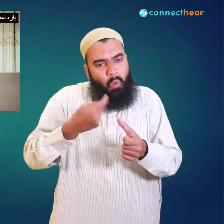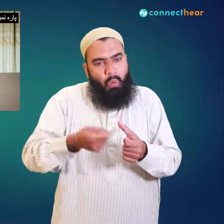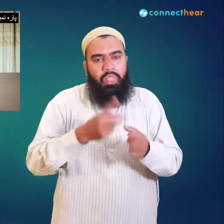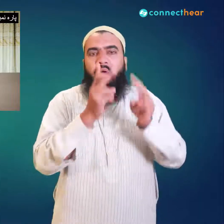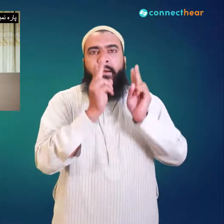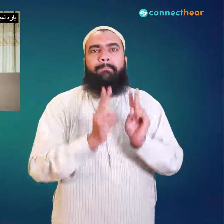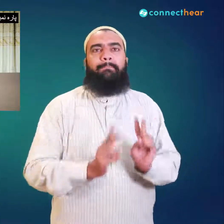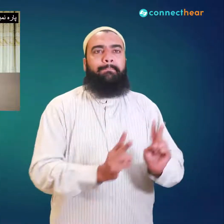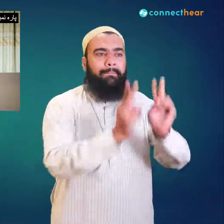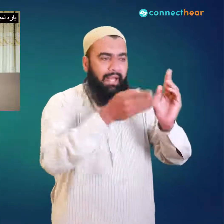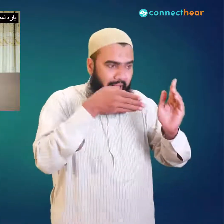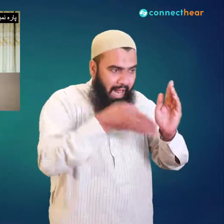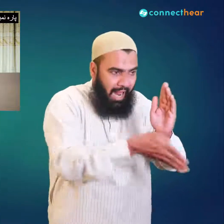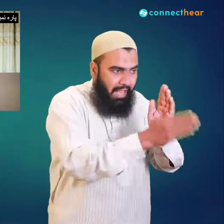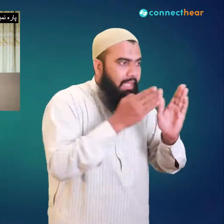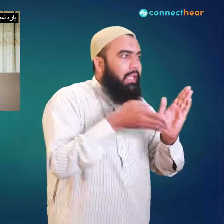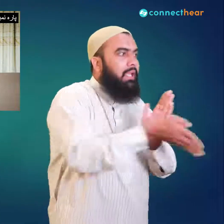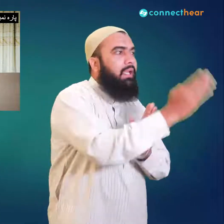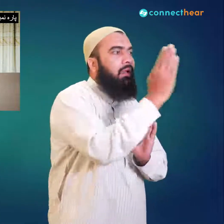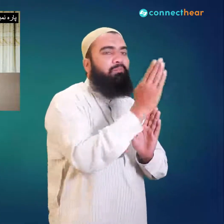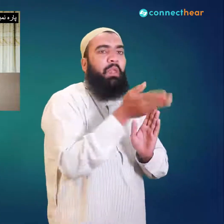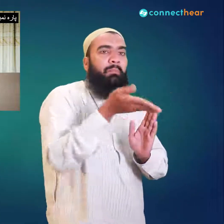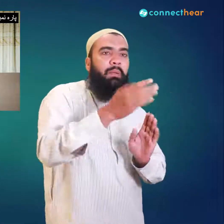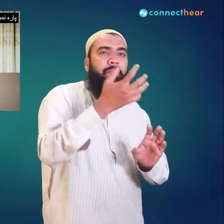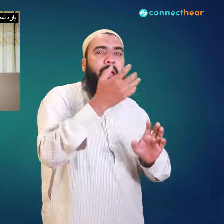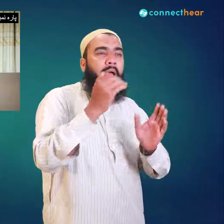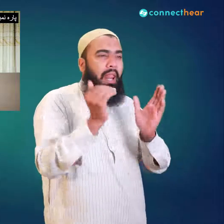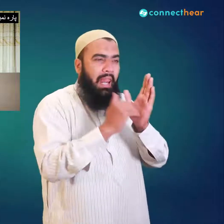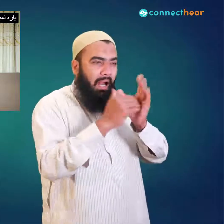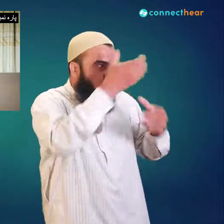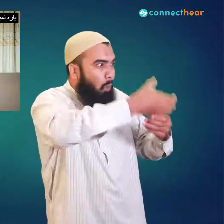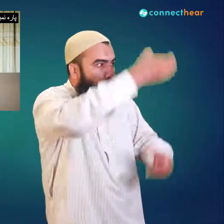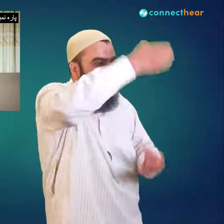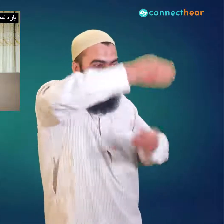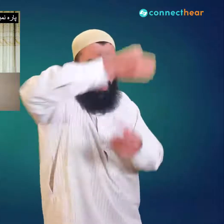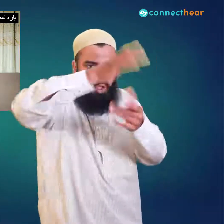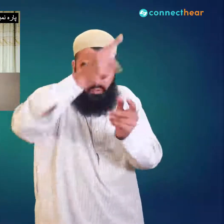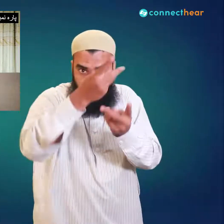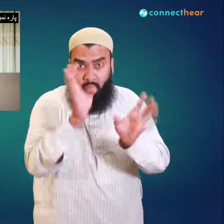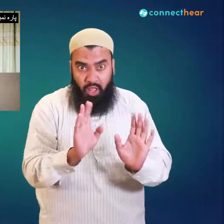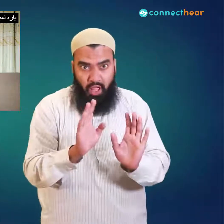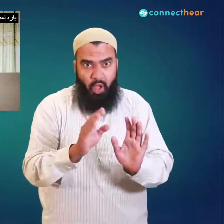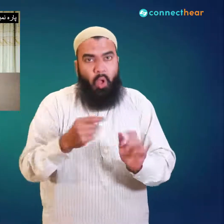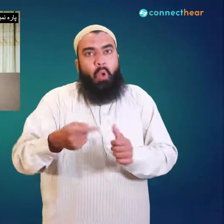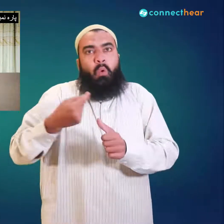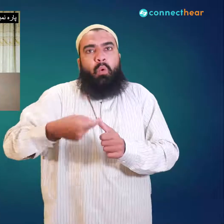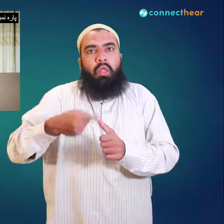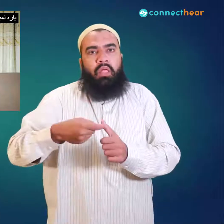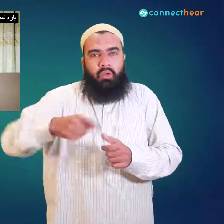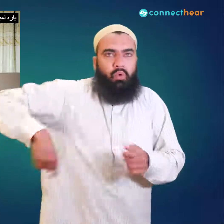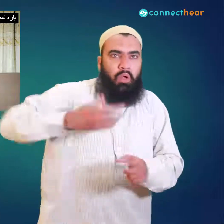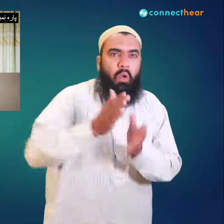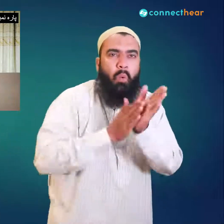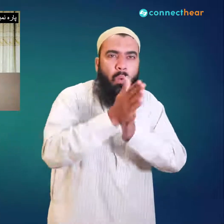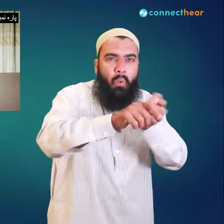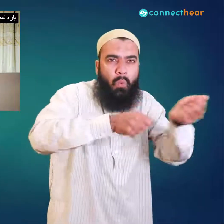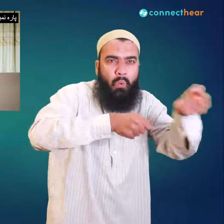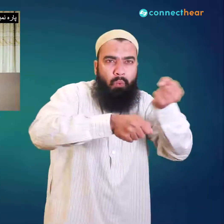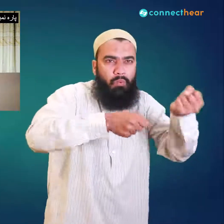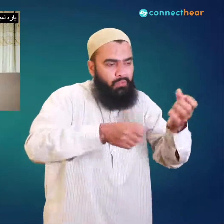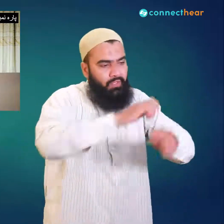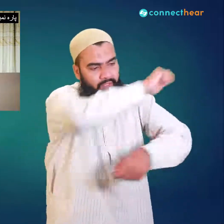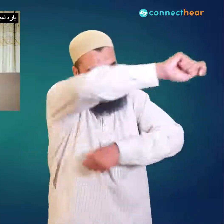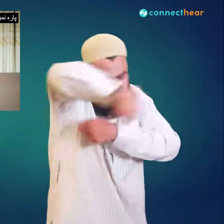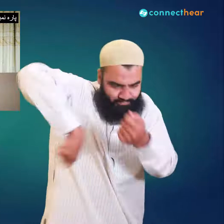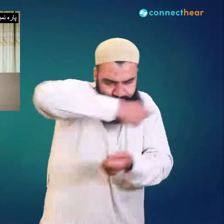سے باندھ لیا تھا اور یہ کہا کہ جب تک اللہ کی طرف سے ہماری توبہ قبول نہیں ہو جاتی ہم